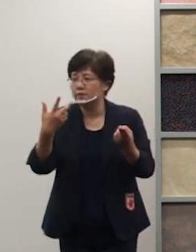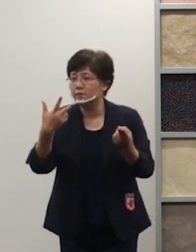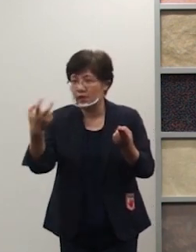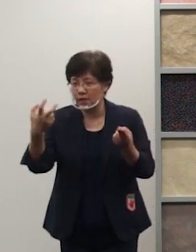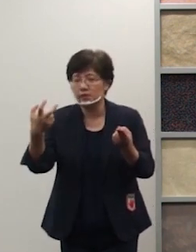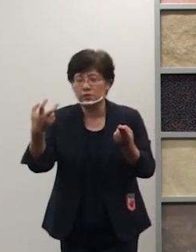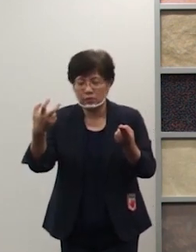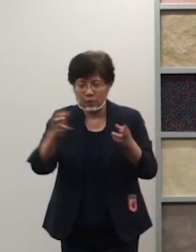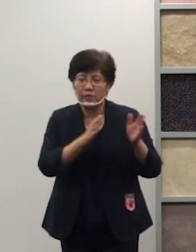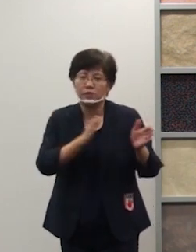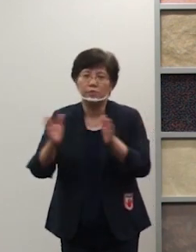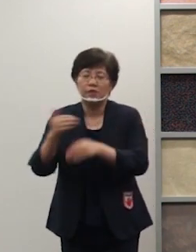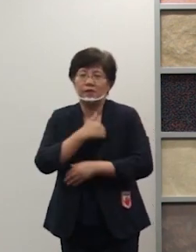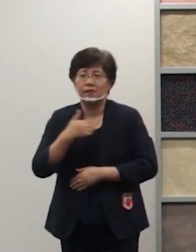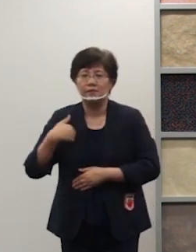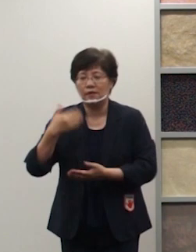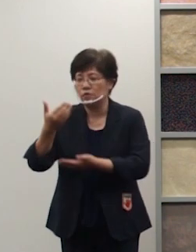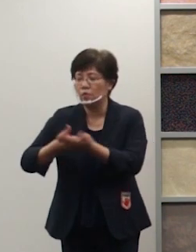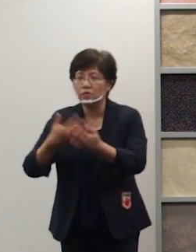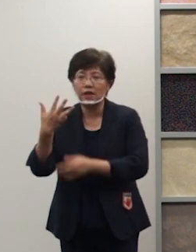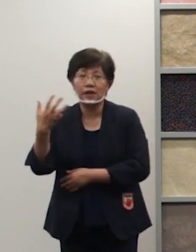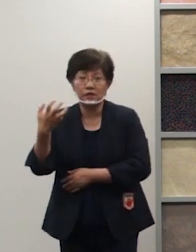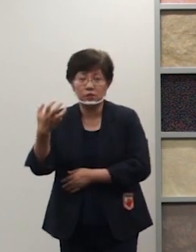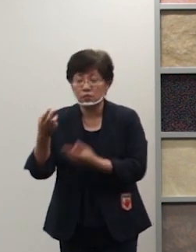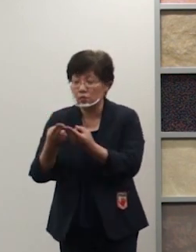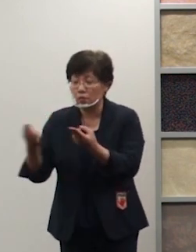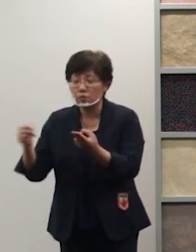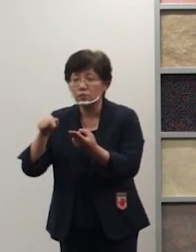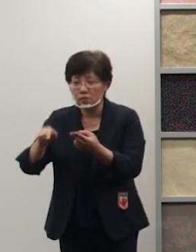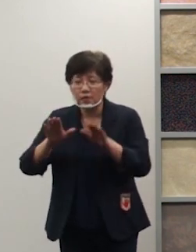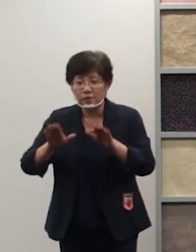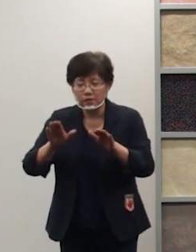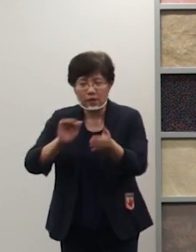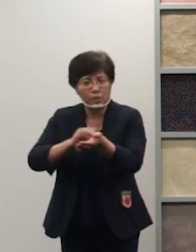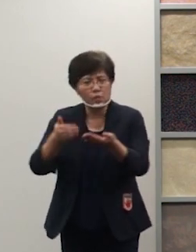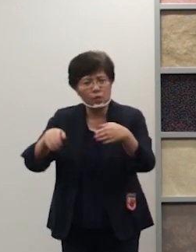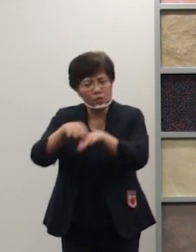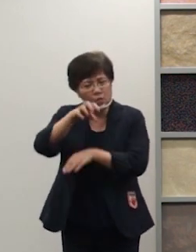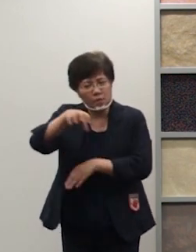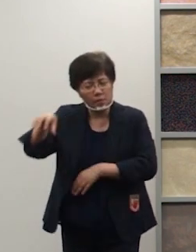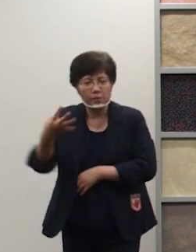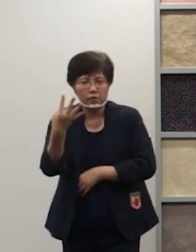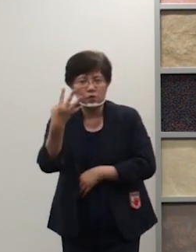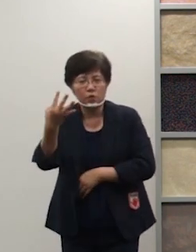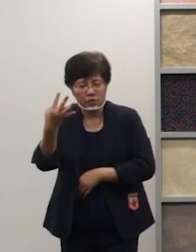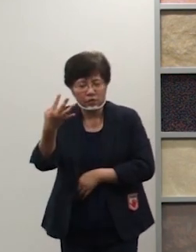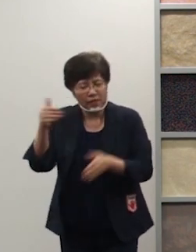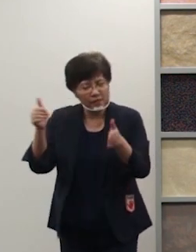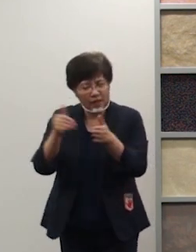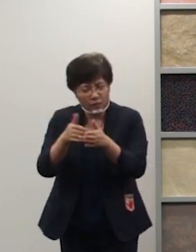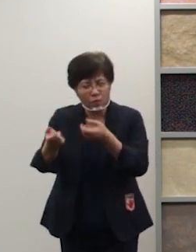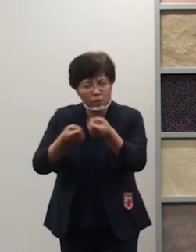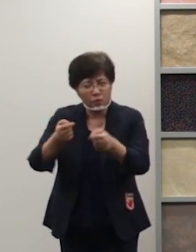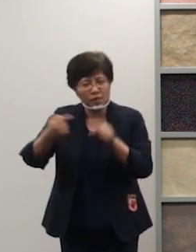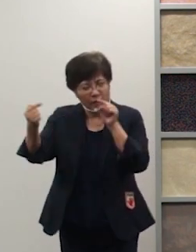みであります。残る80床につきましては現在4病院と最終の調整をしているところであ